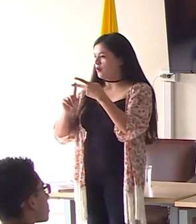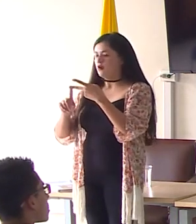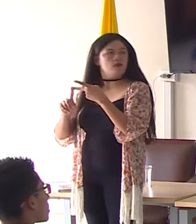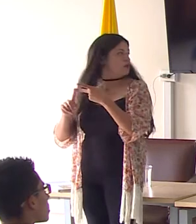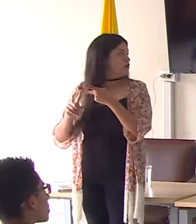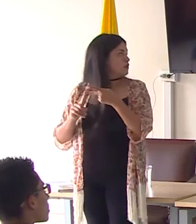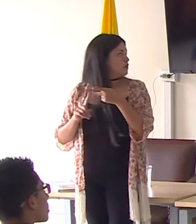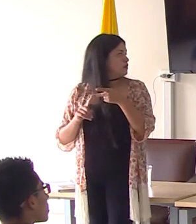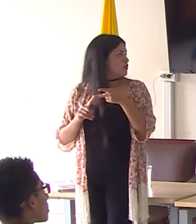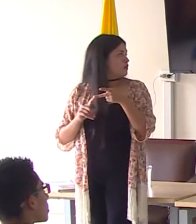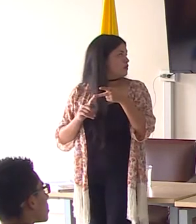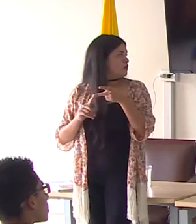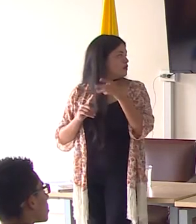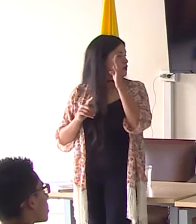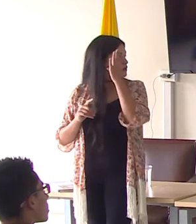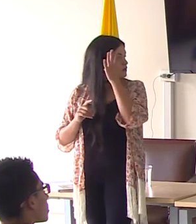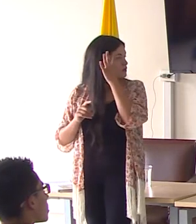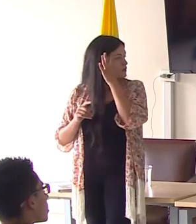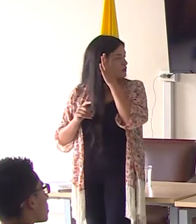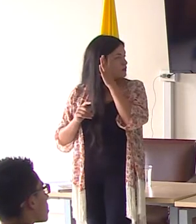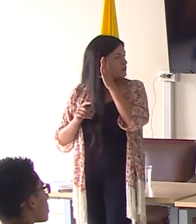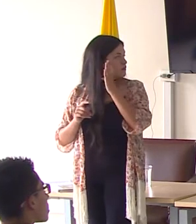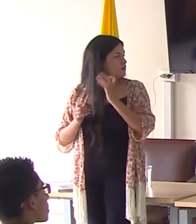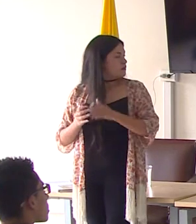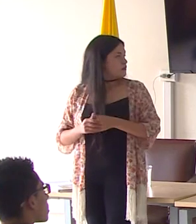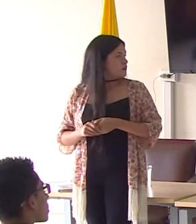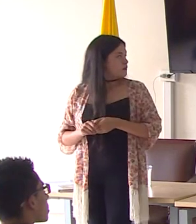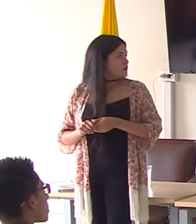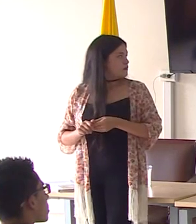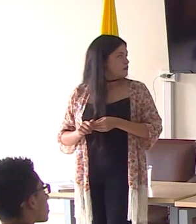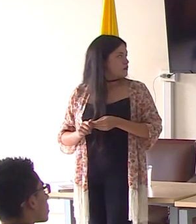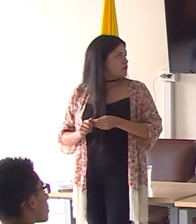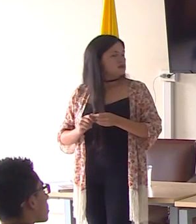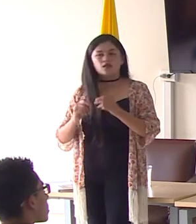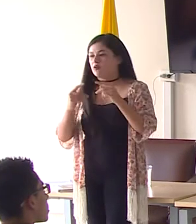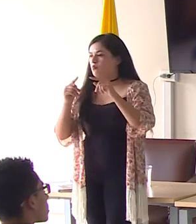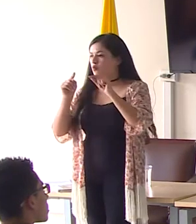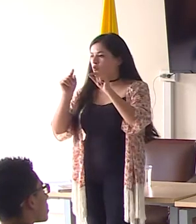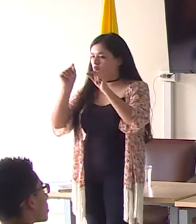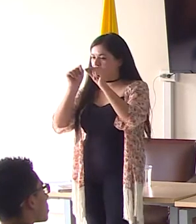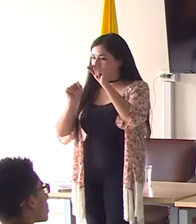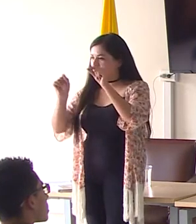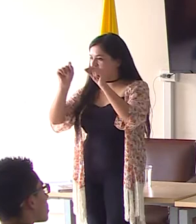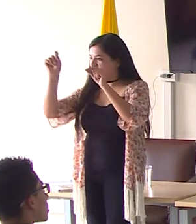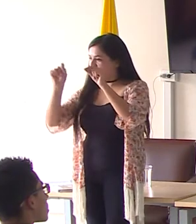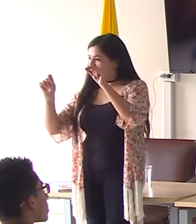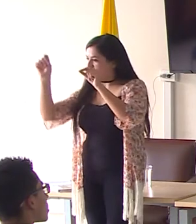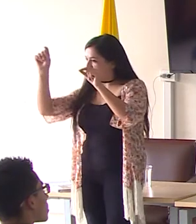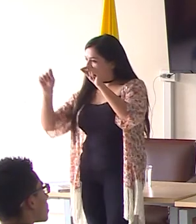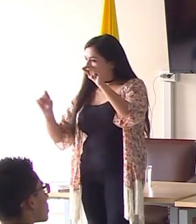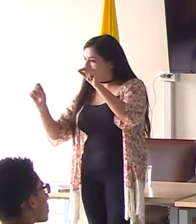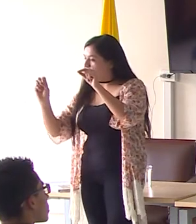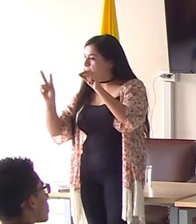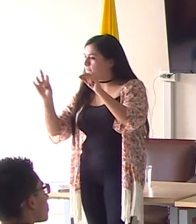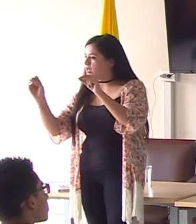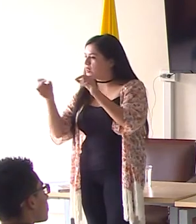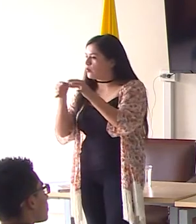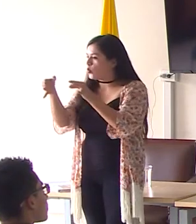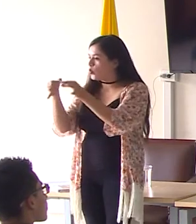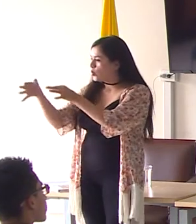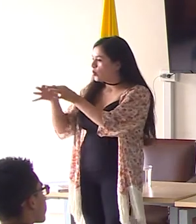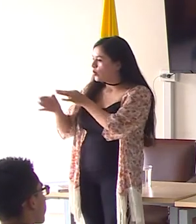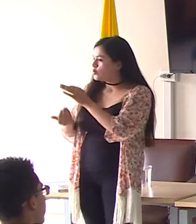el gran casco urbano y todos estos acá están señaladas la edición administrativa pues de esa región